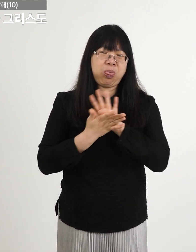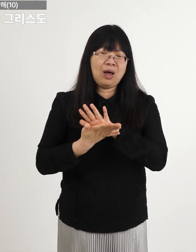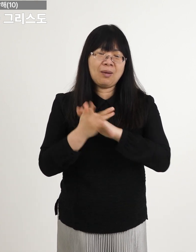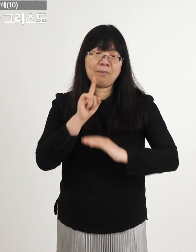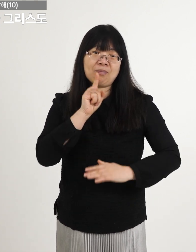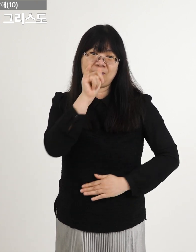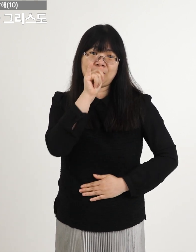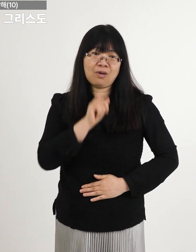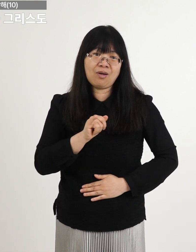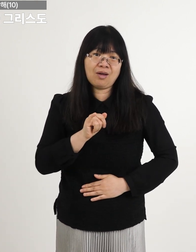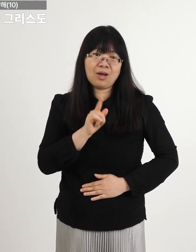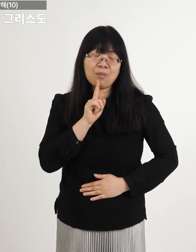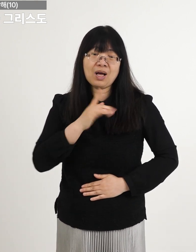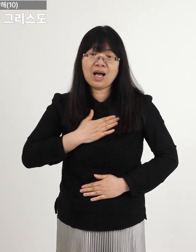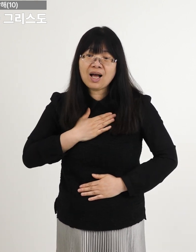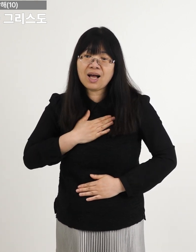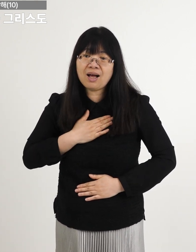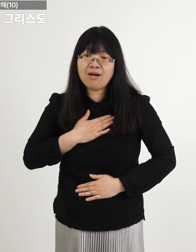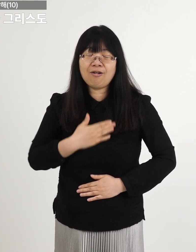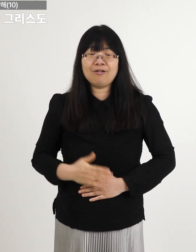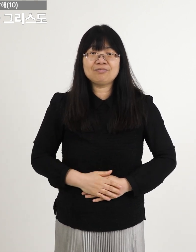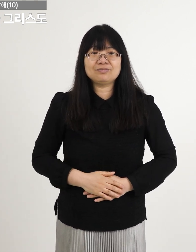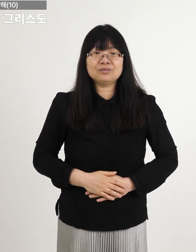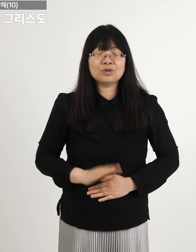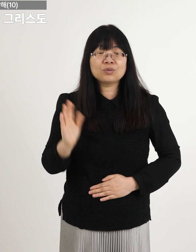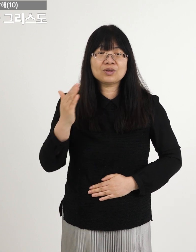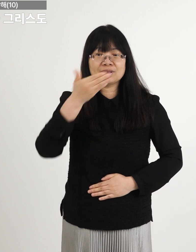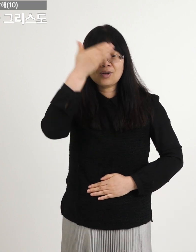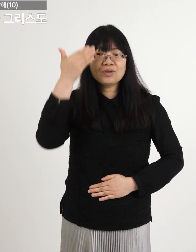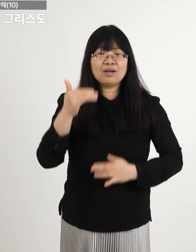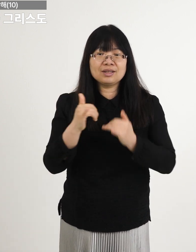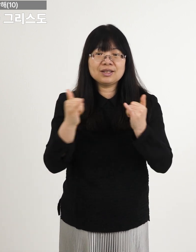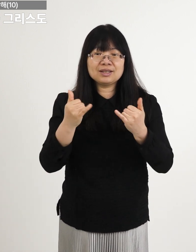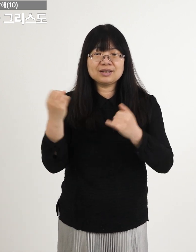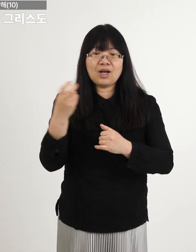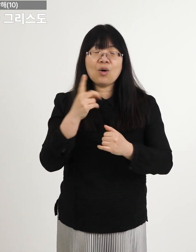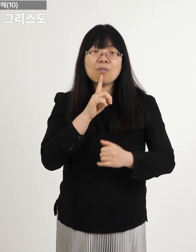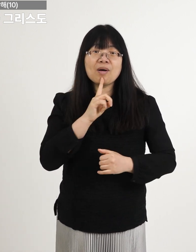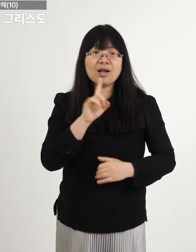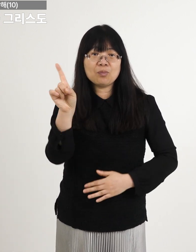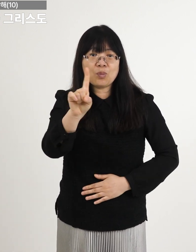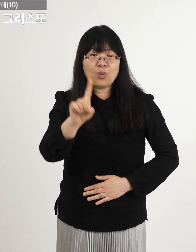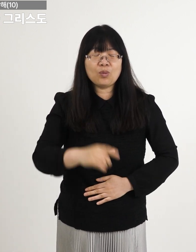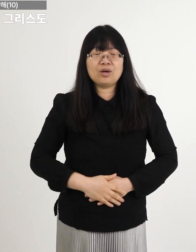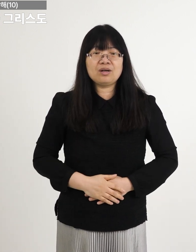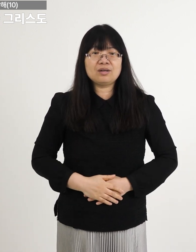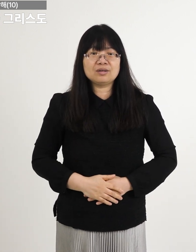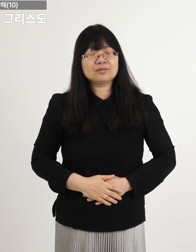무슨 말인지 알죠? 또 요즘 청년들 자주 사용하는 표현처럼